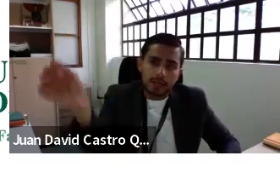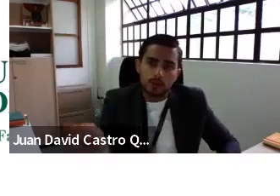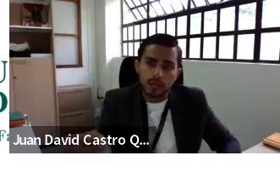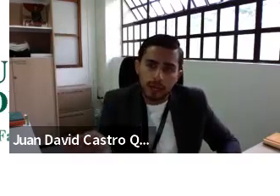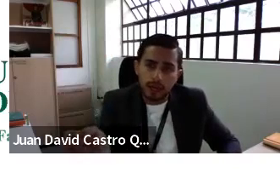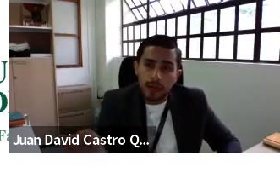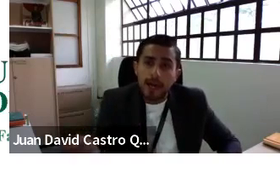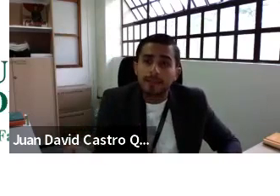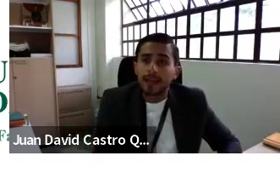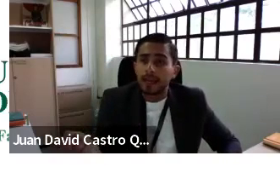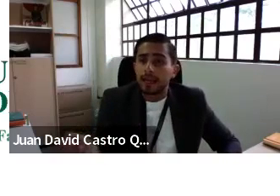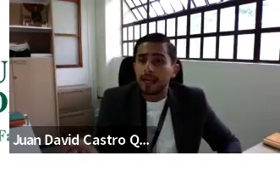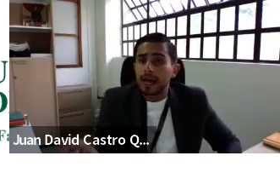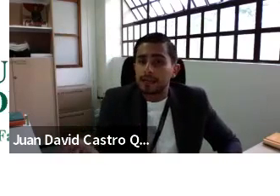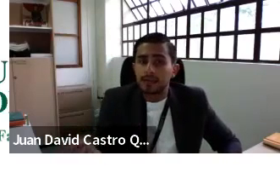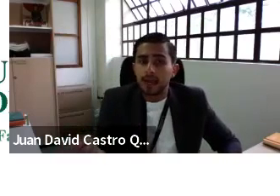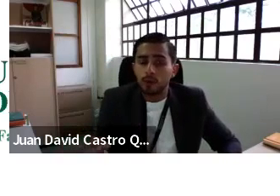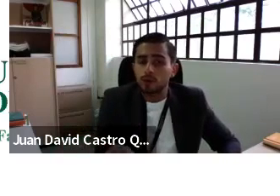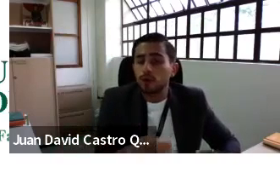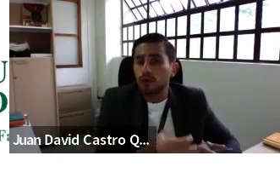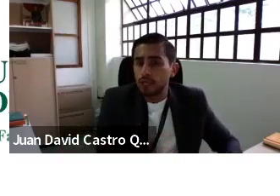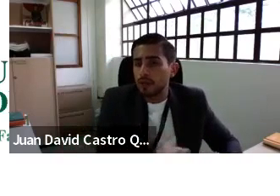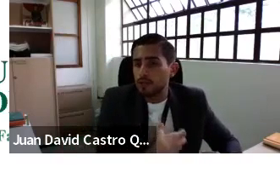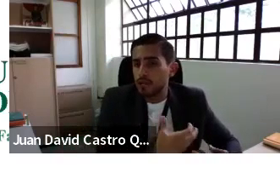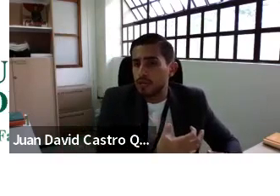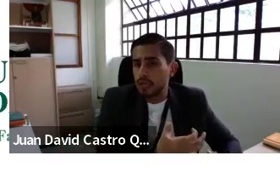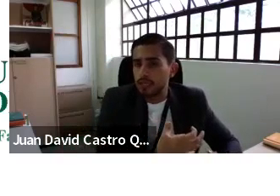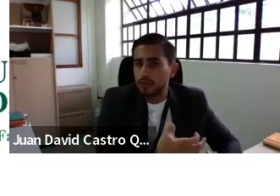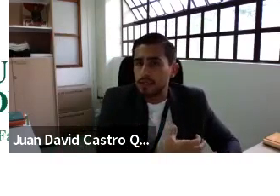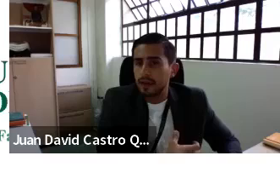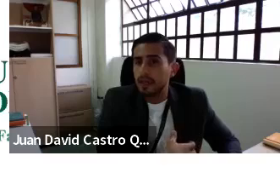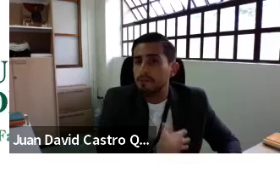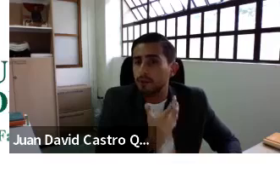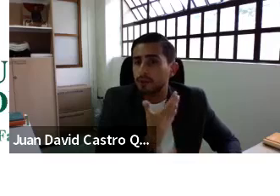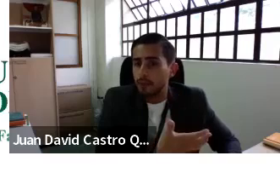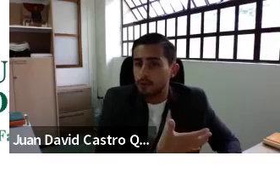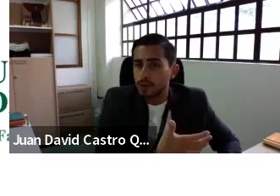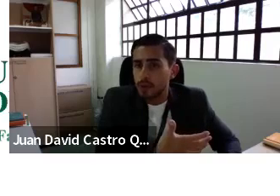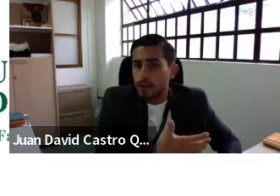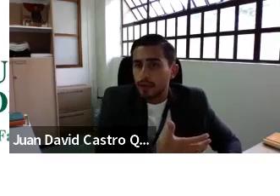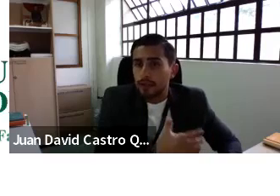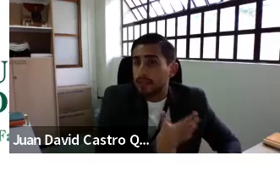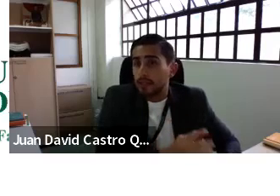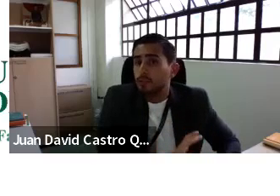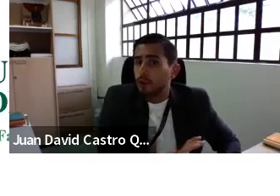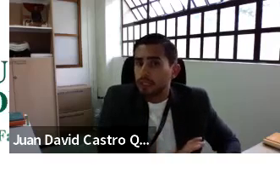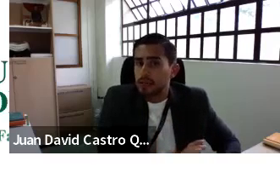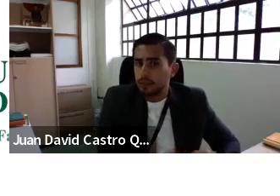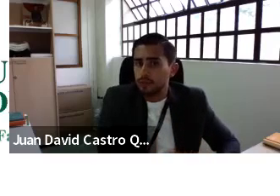razón de que de las digamos los contextos las sociedades son las naciones que importamos tratando de modernizarlos